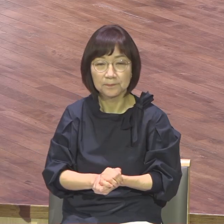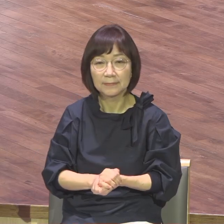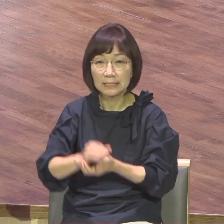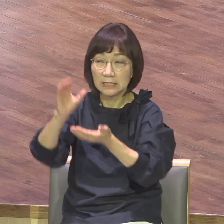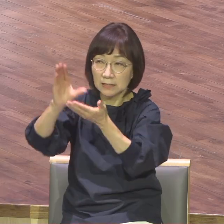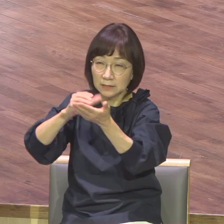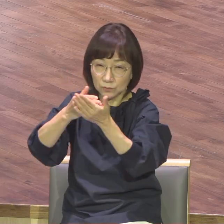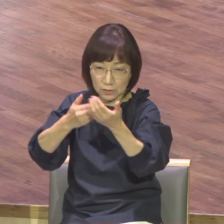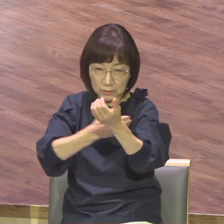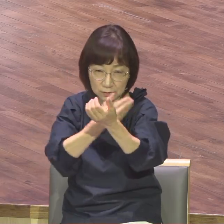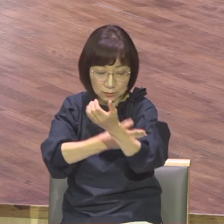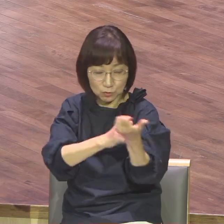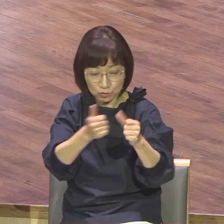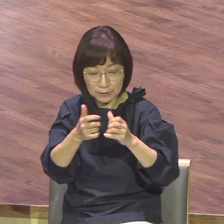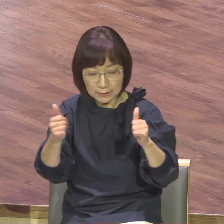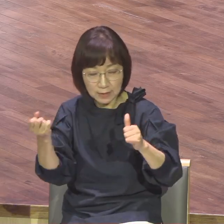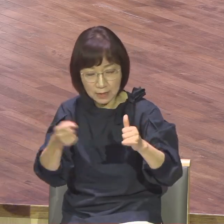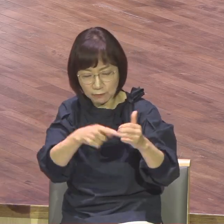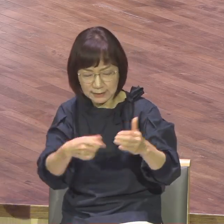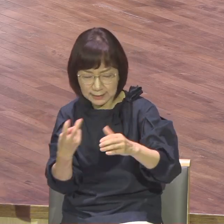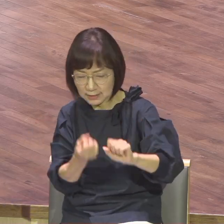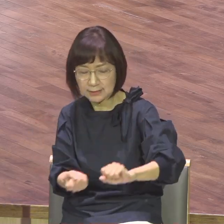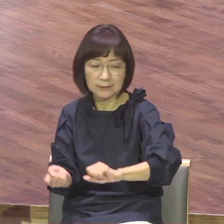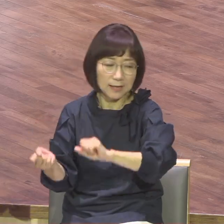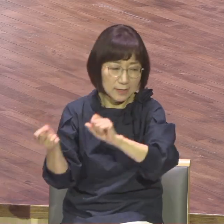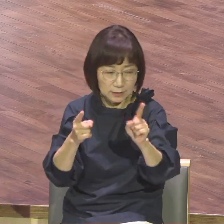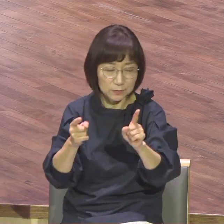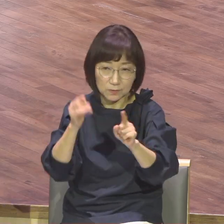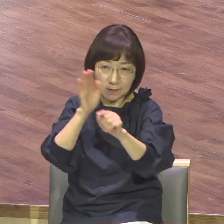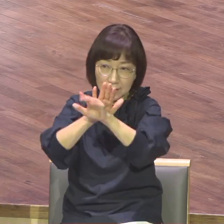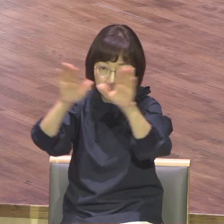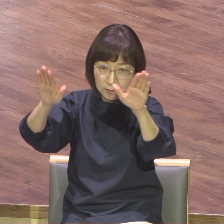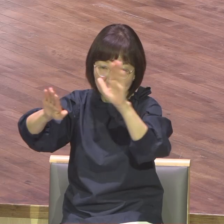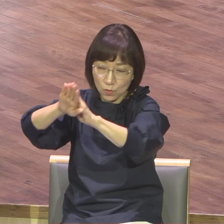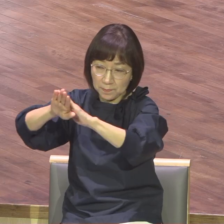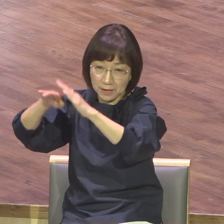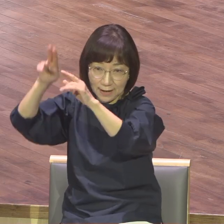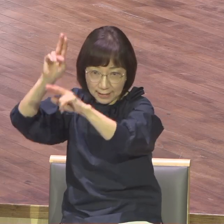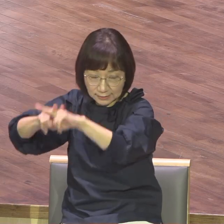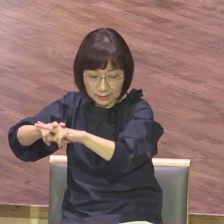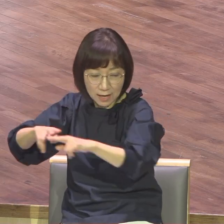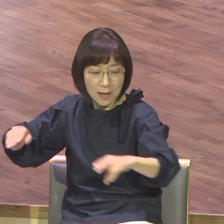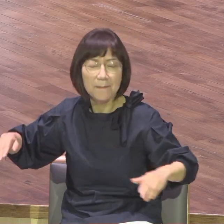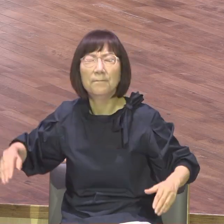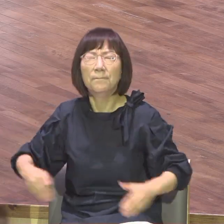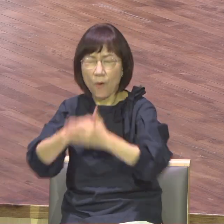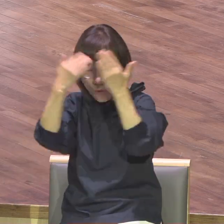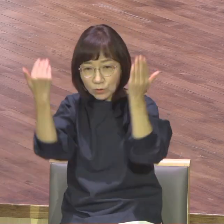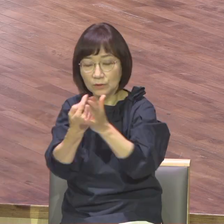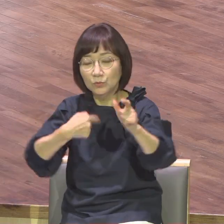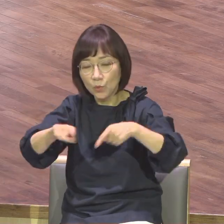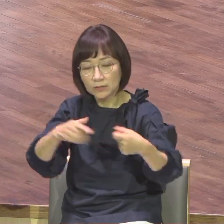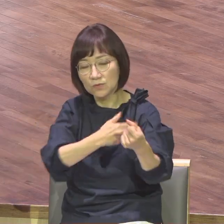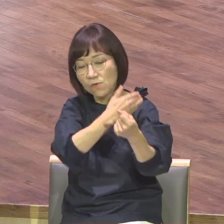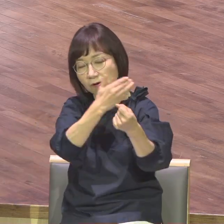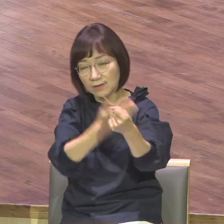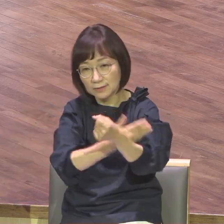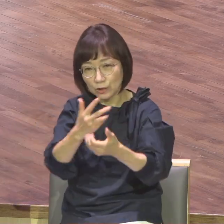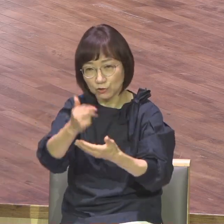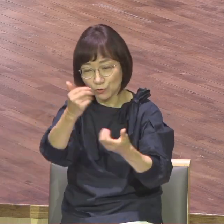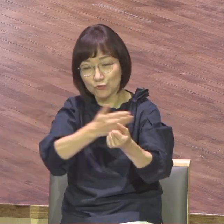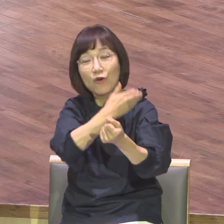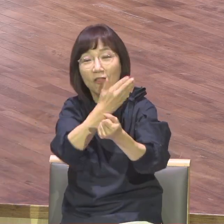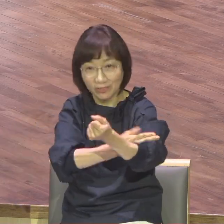역사하사 죽은 자들 가운데서 다시 살리시고 하늘에서 자기의 오른편에 앉으사 모든 통치와 권세와